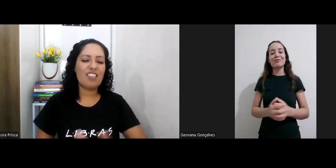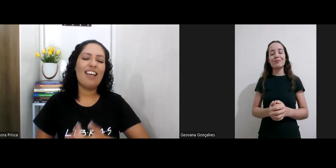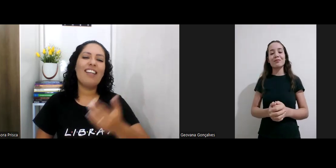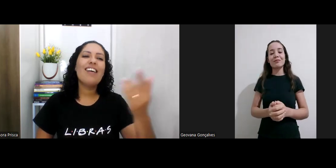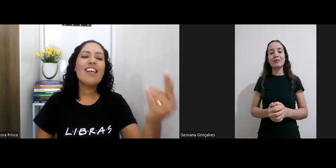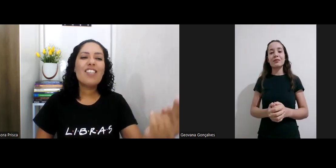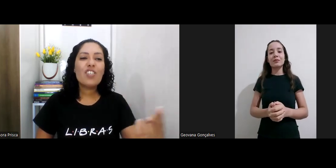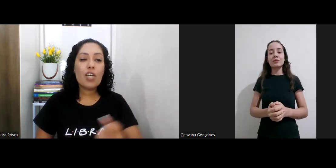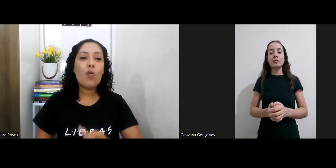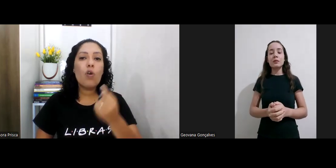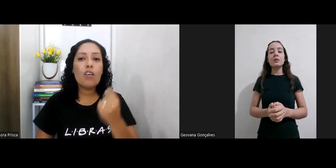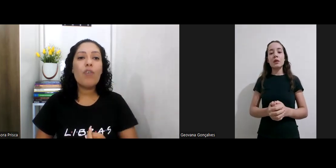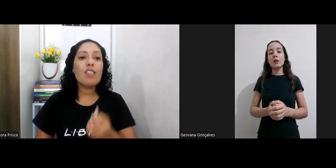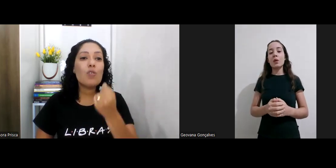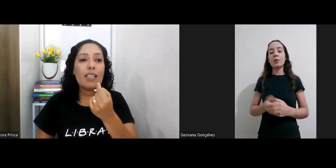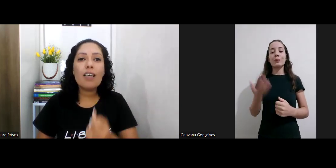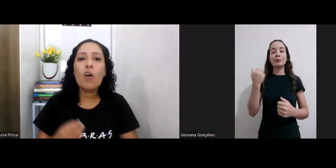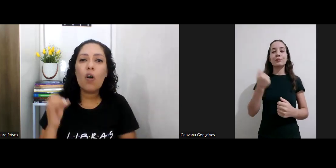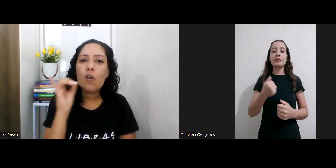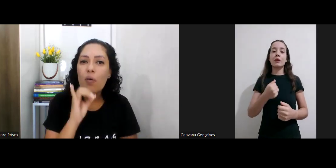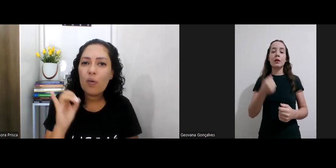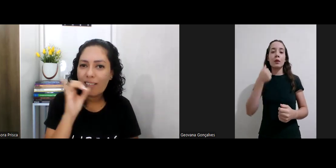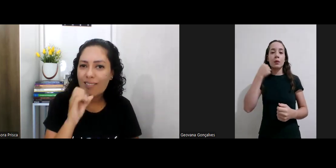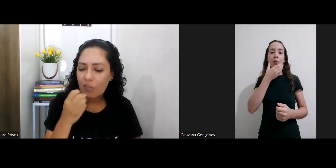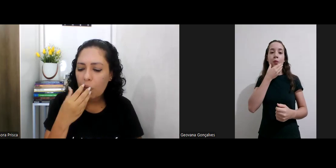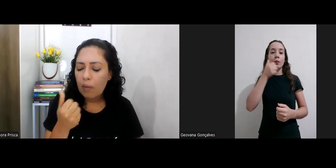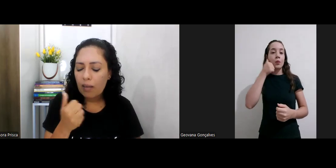ela é médica, ela chegou e fez isso aqui, ó.